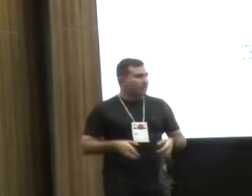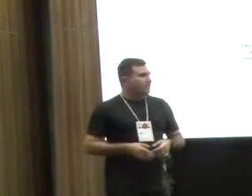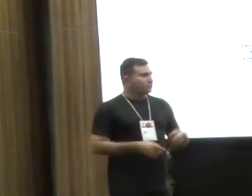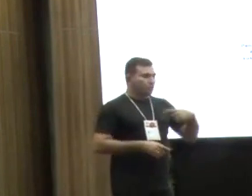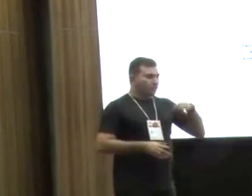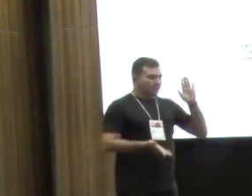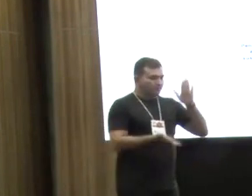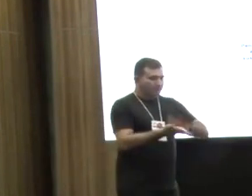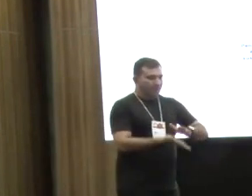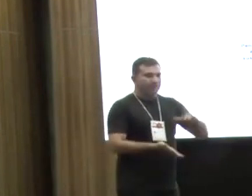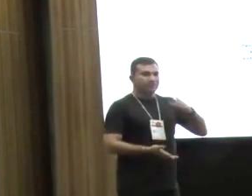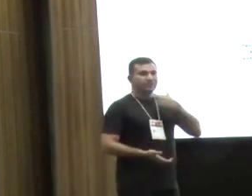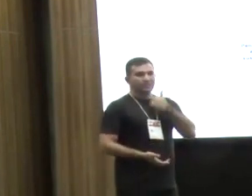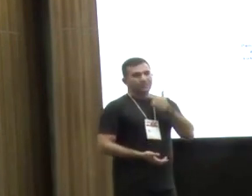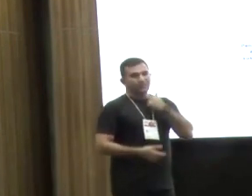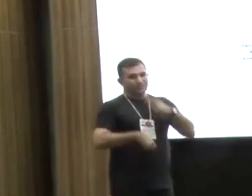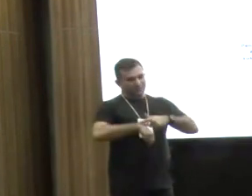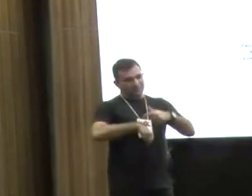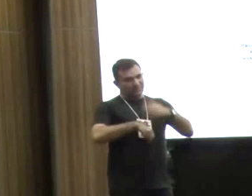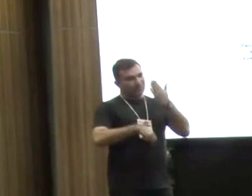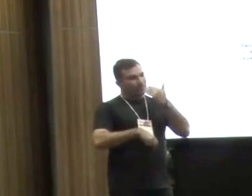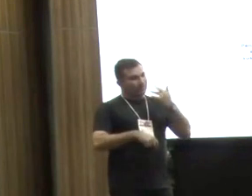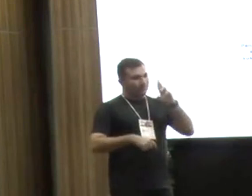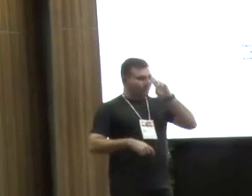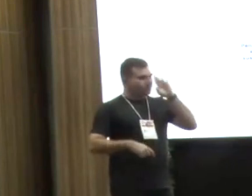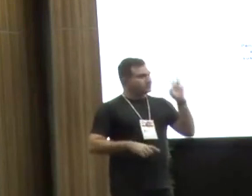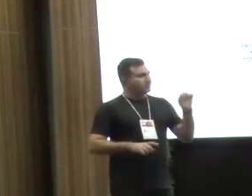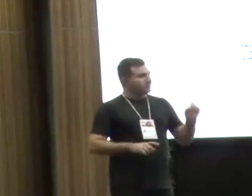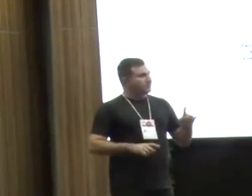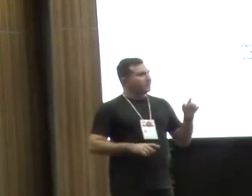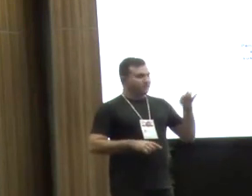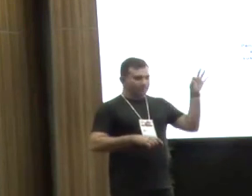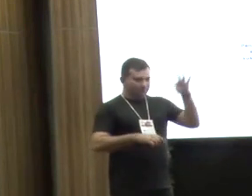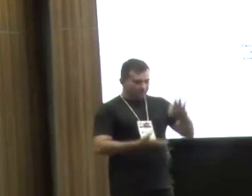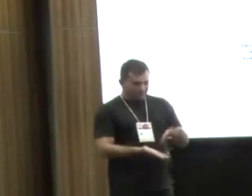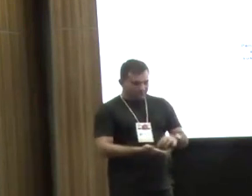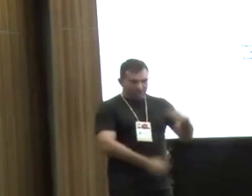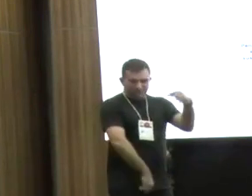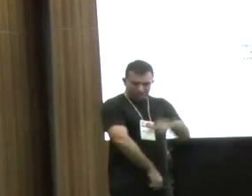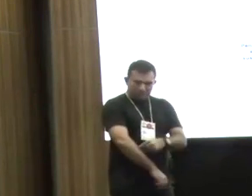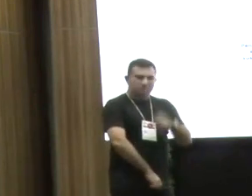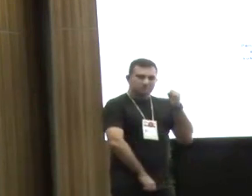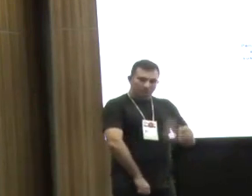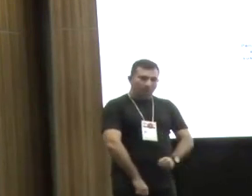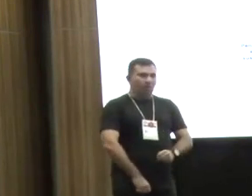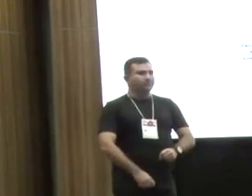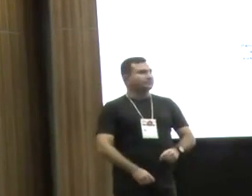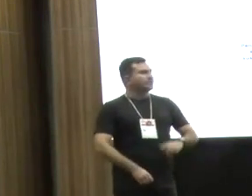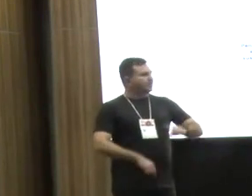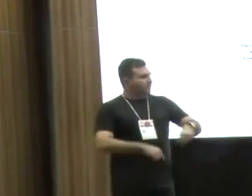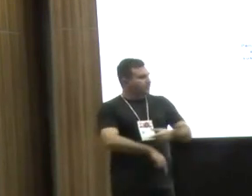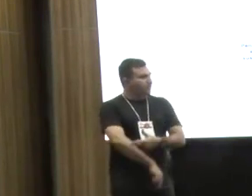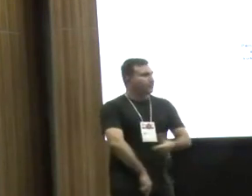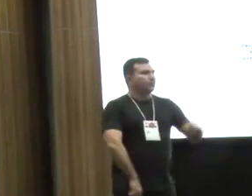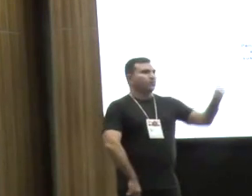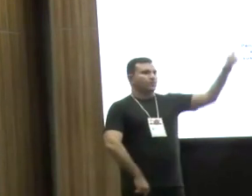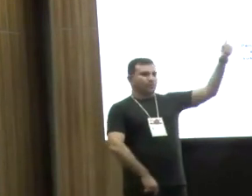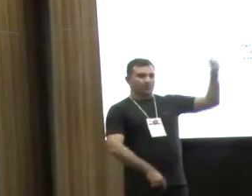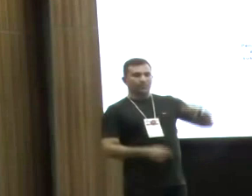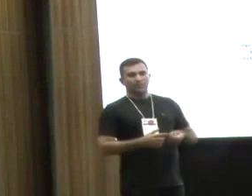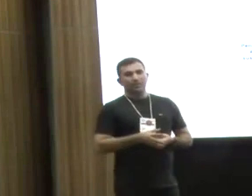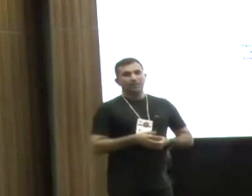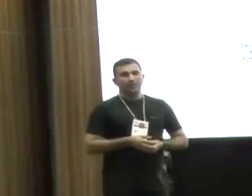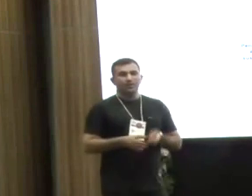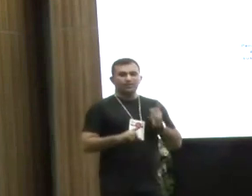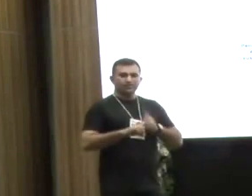uma abelha na hora do almoço. Tem que deixar ela ferroar. Por quê? Porque aquilo